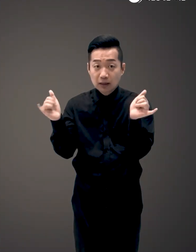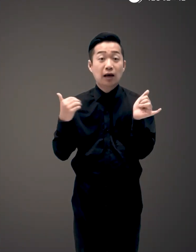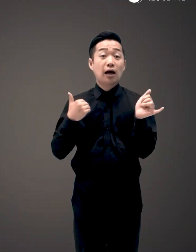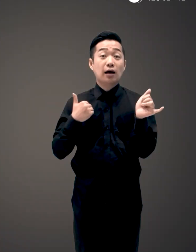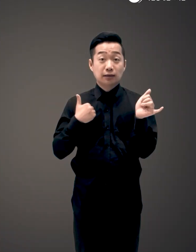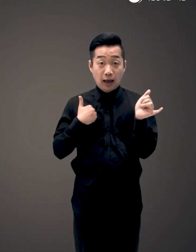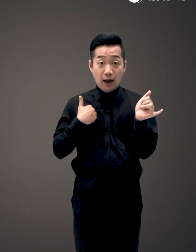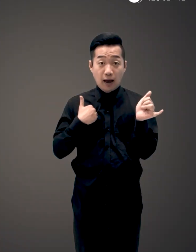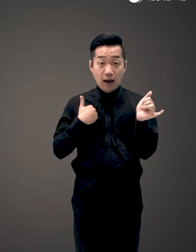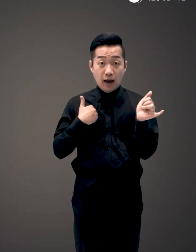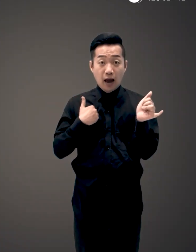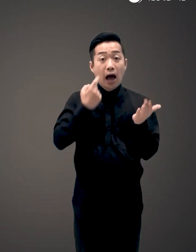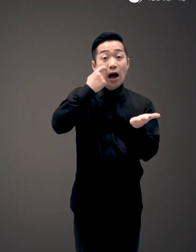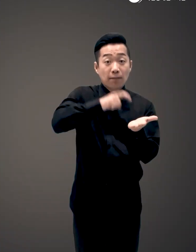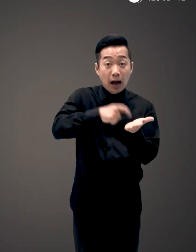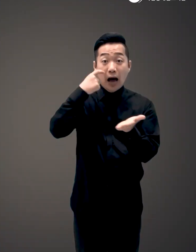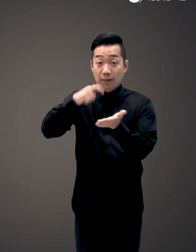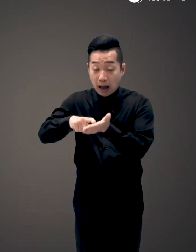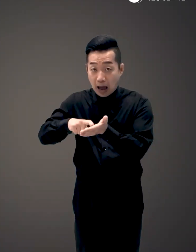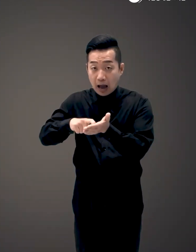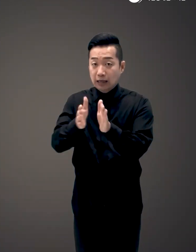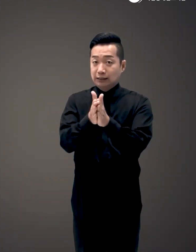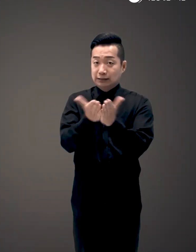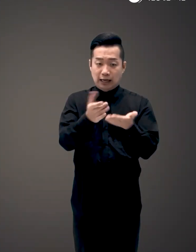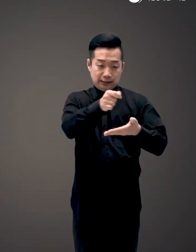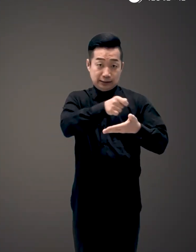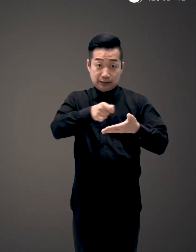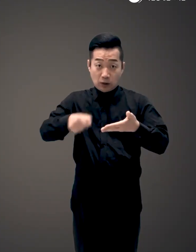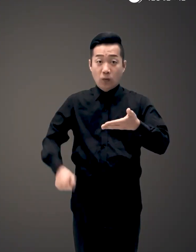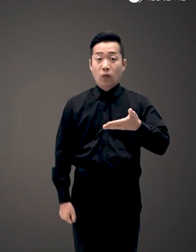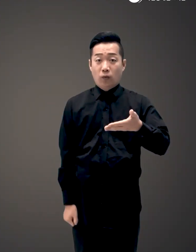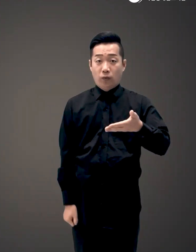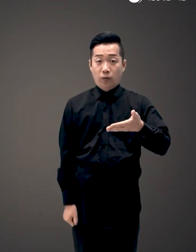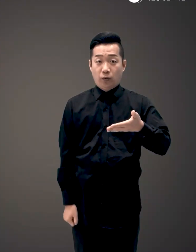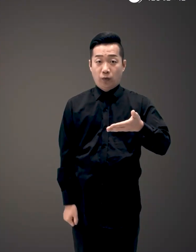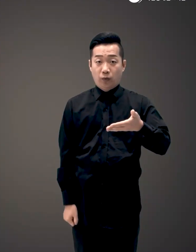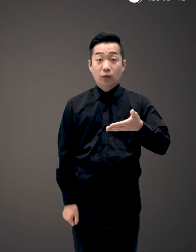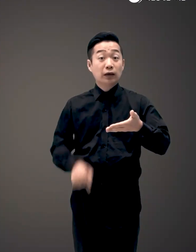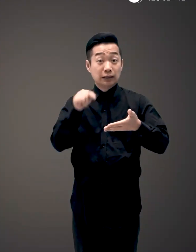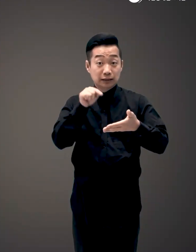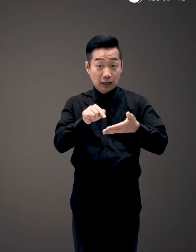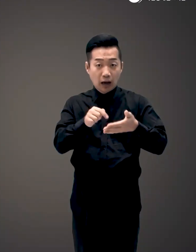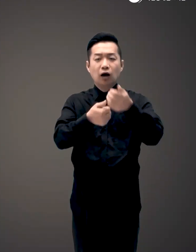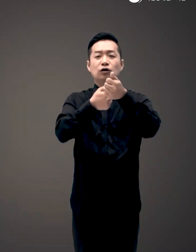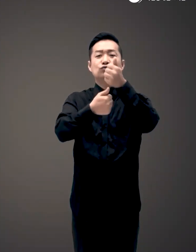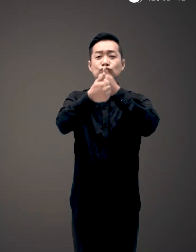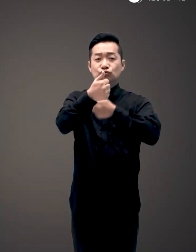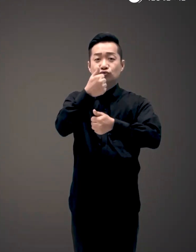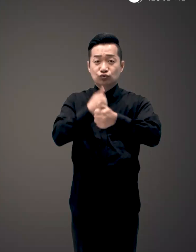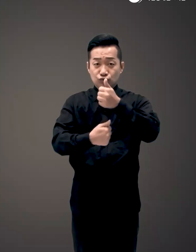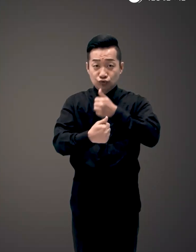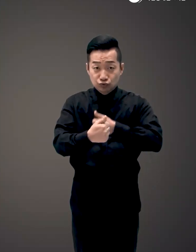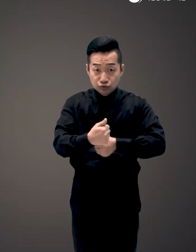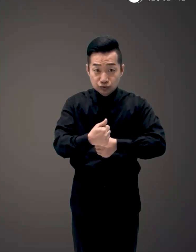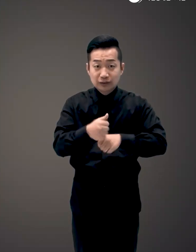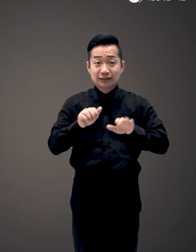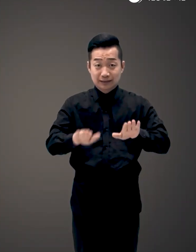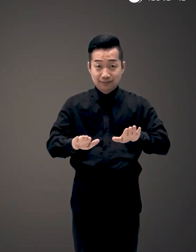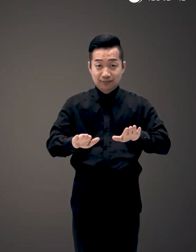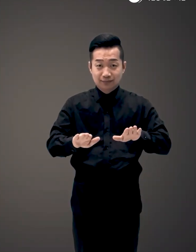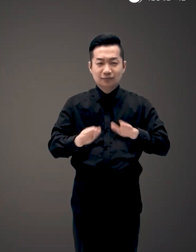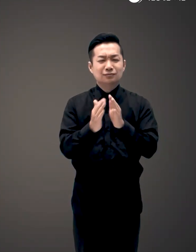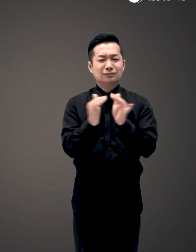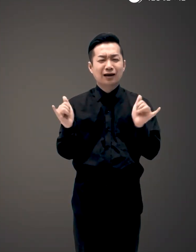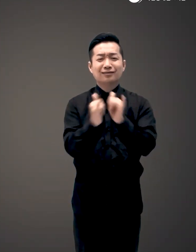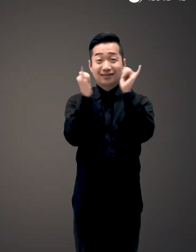인물들이 자기가 알게 된 것, 발견한 것들을 책으로 기록했고, 그리고 그게 이제 후손들에게